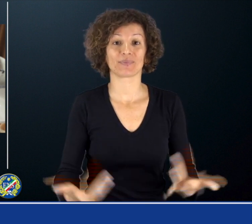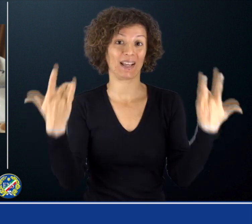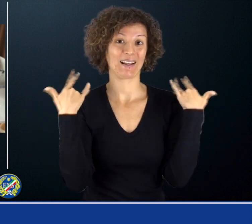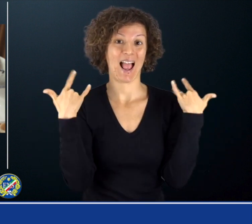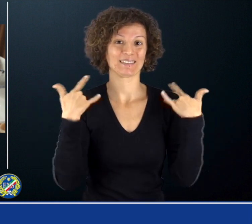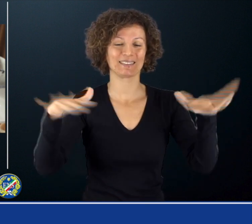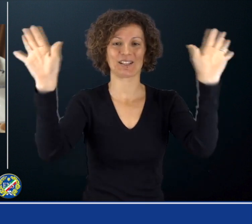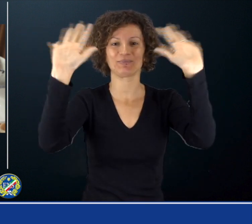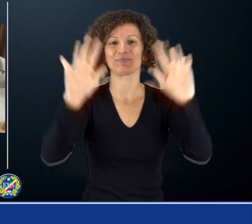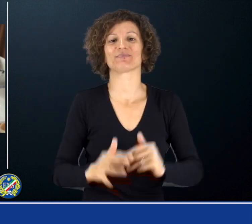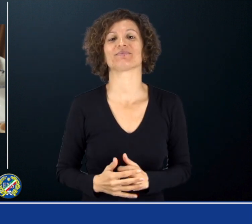Grazie e saluti!